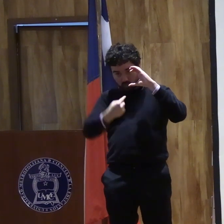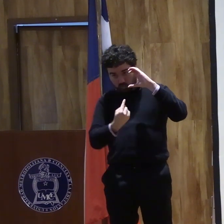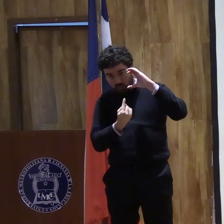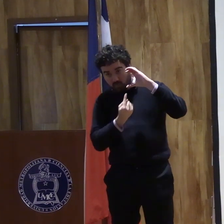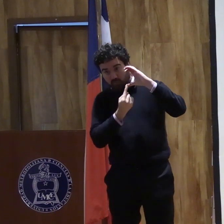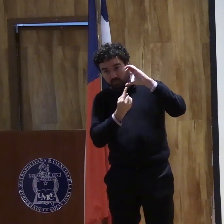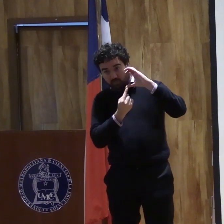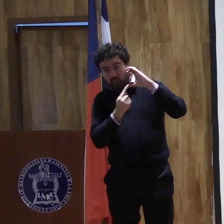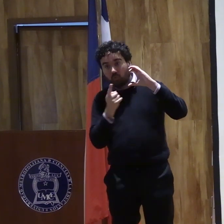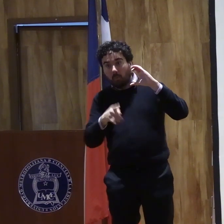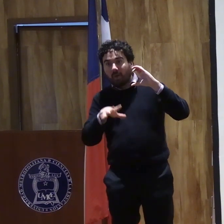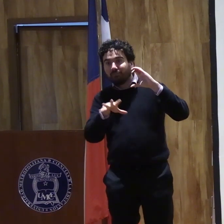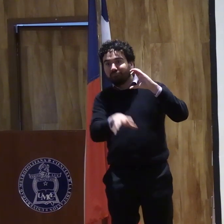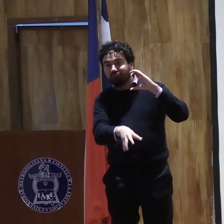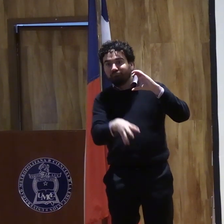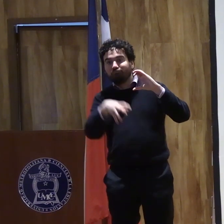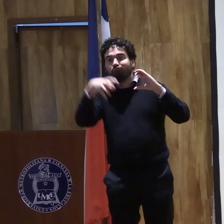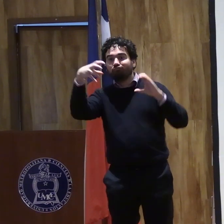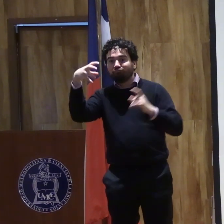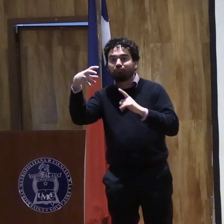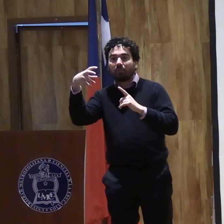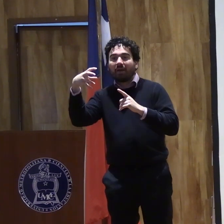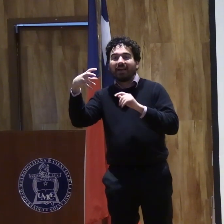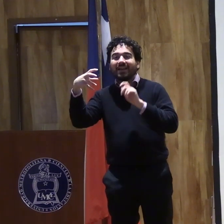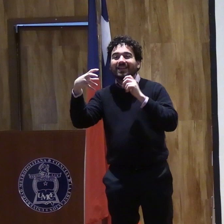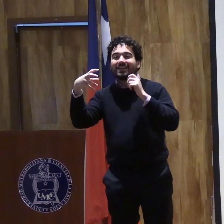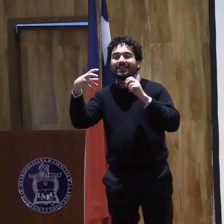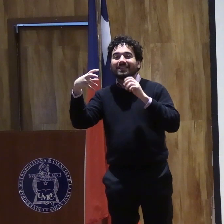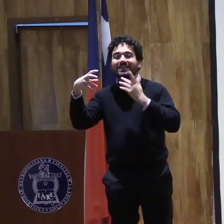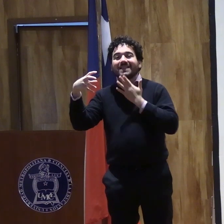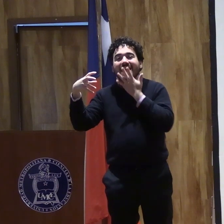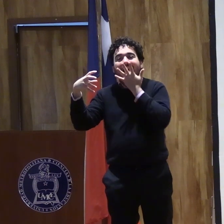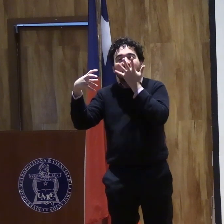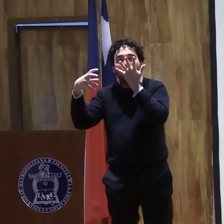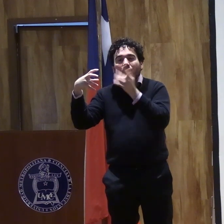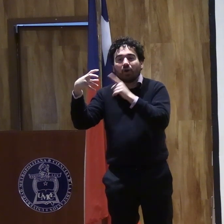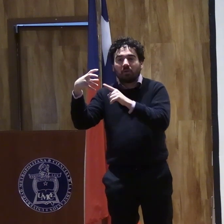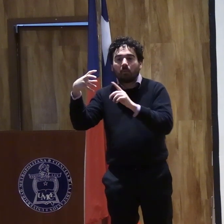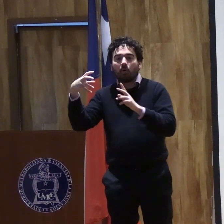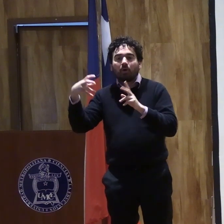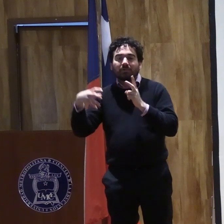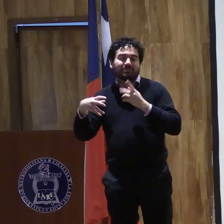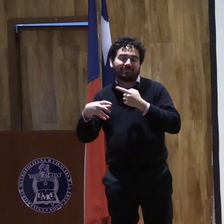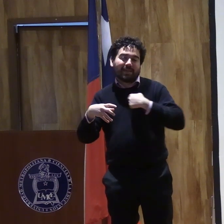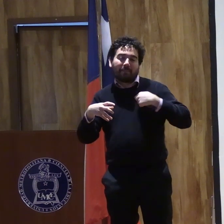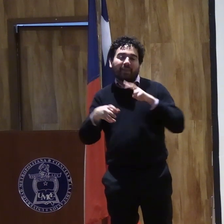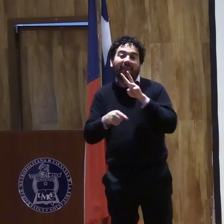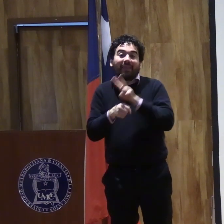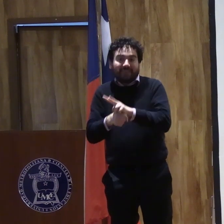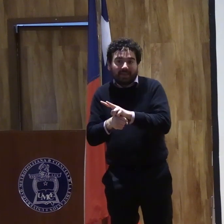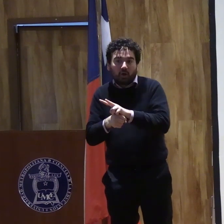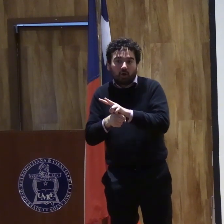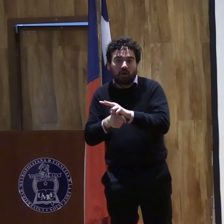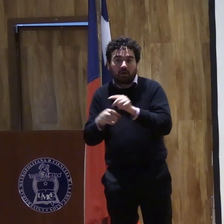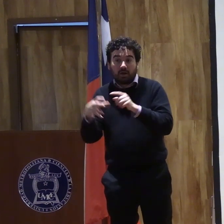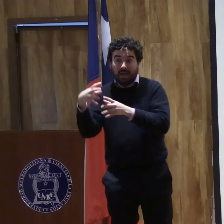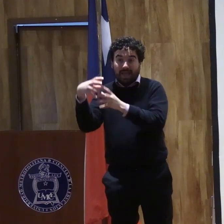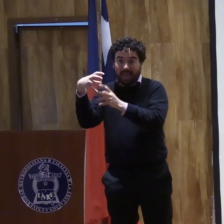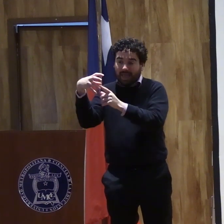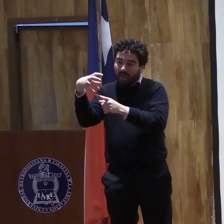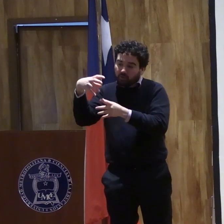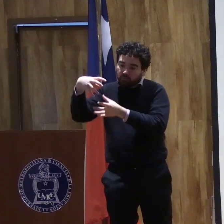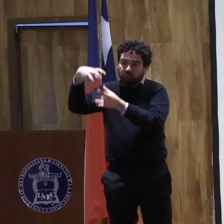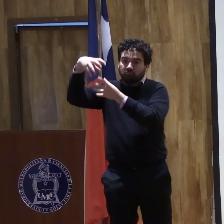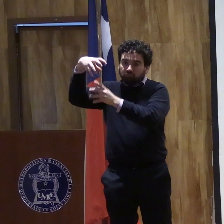testigo de hielo y todas las nevazones dejan pequeñas burbujas de